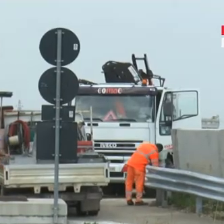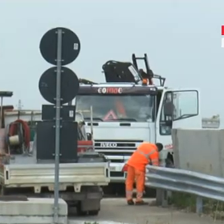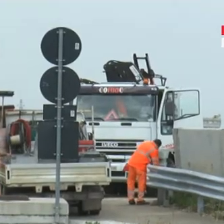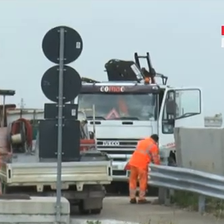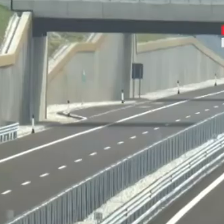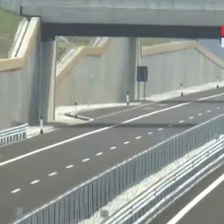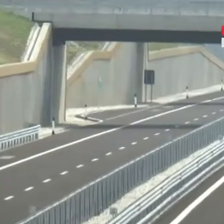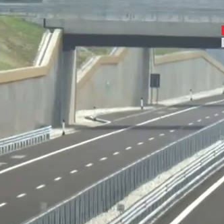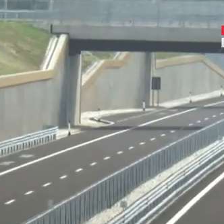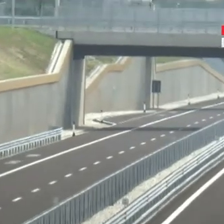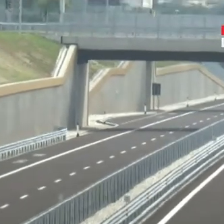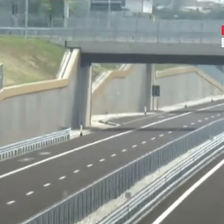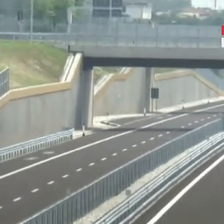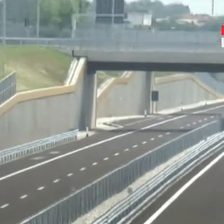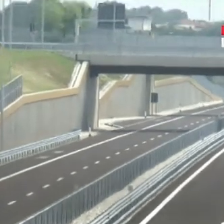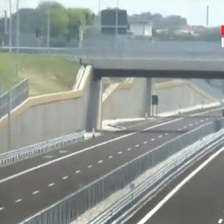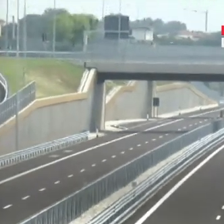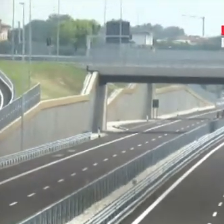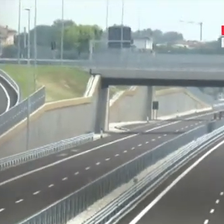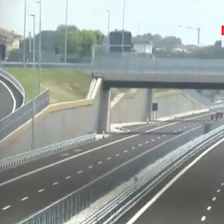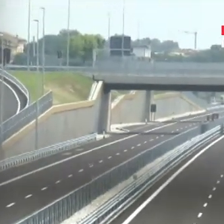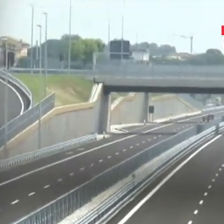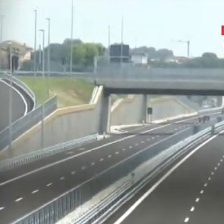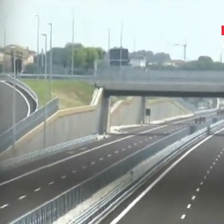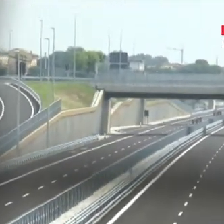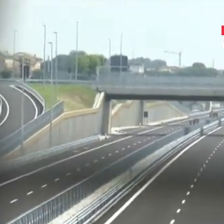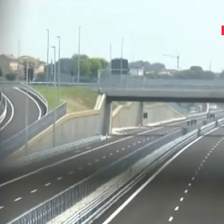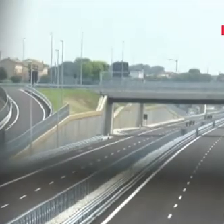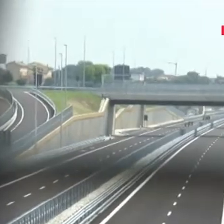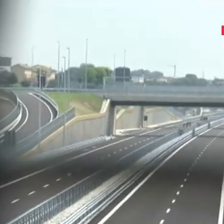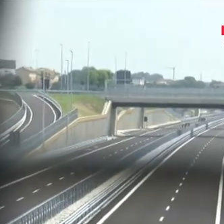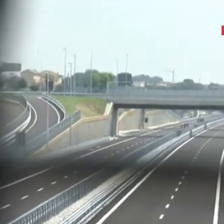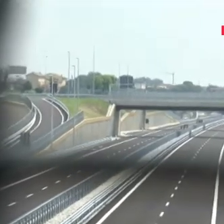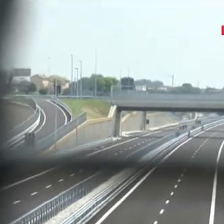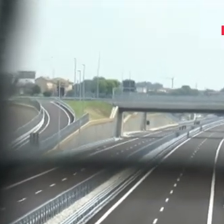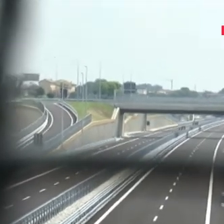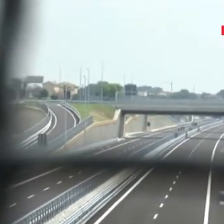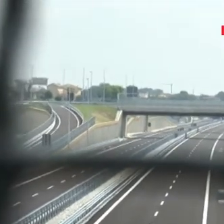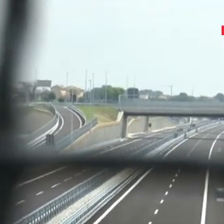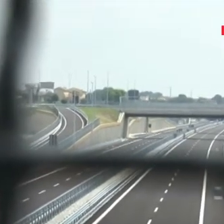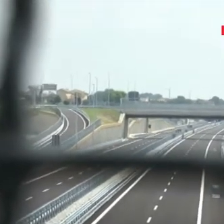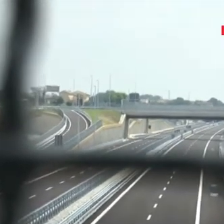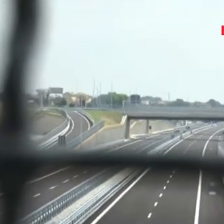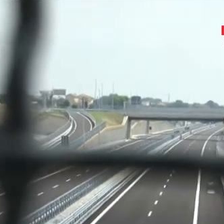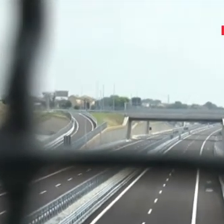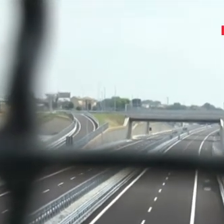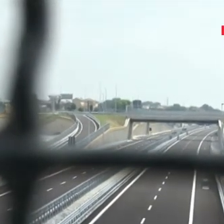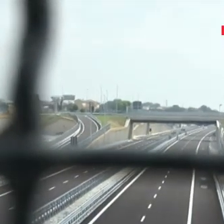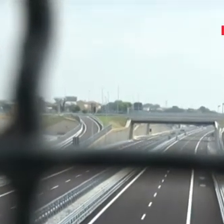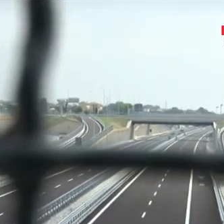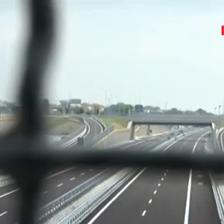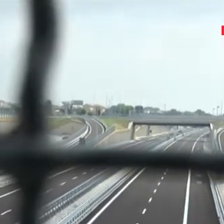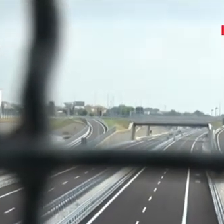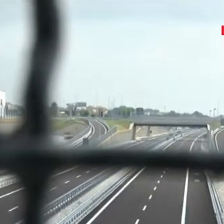che diviene il tratto più importante in assoluto della massiccia opera viaria, che permetterà al traffico merci di raggiungere senza